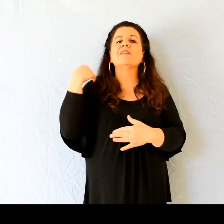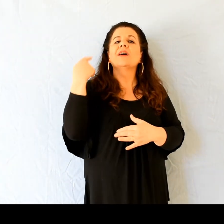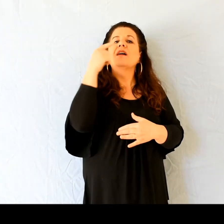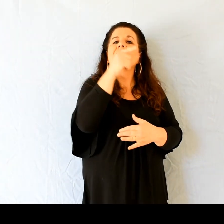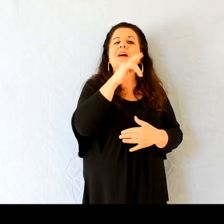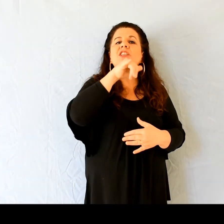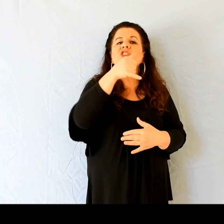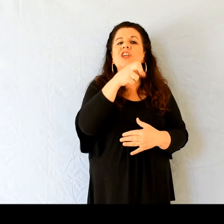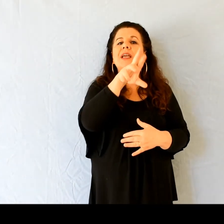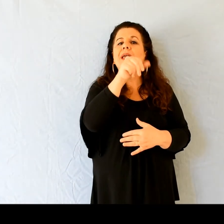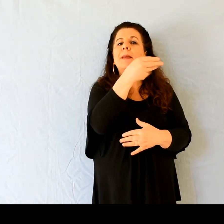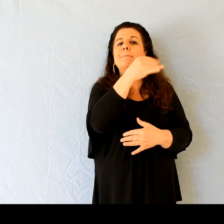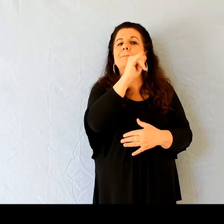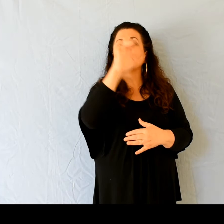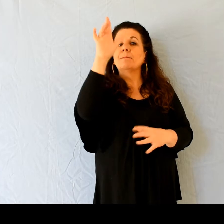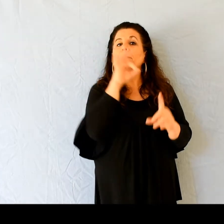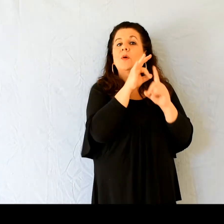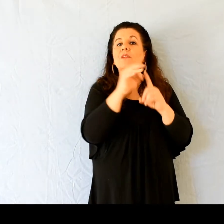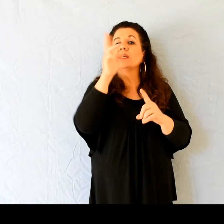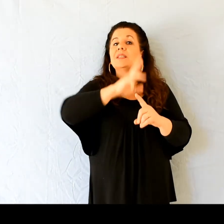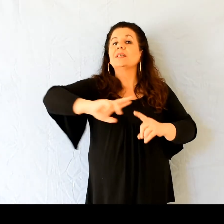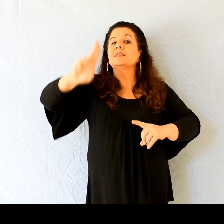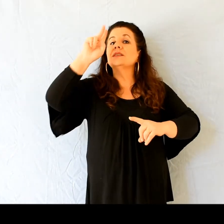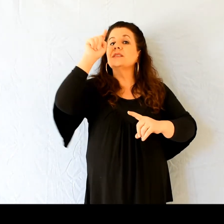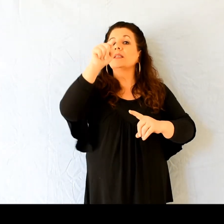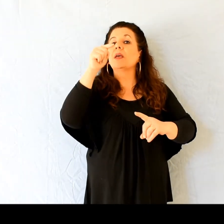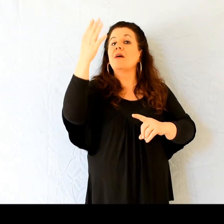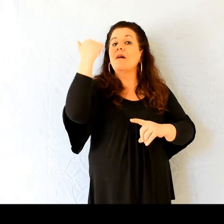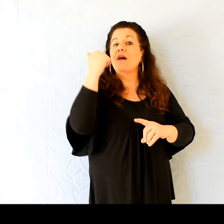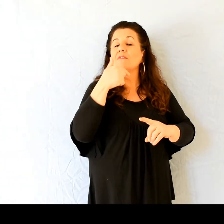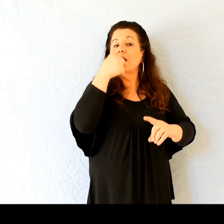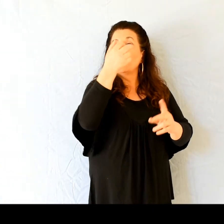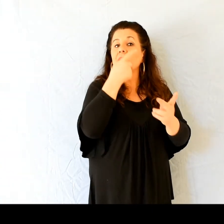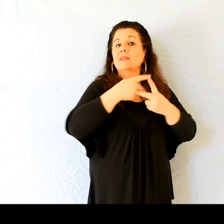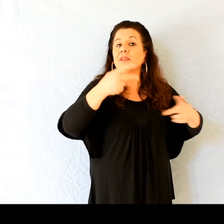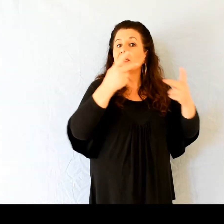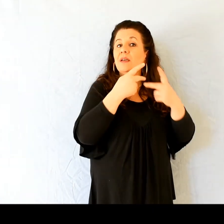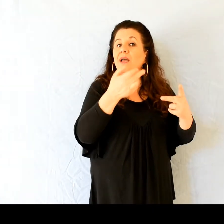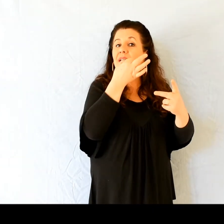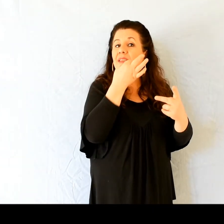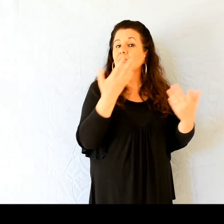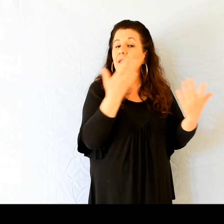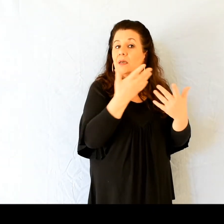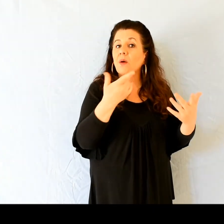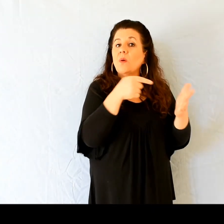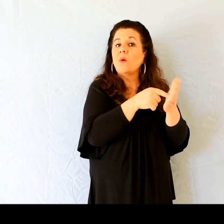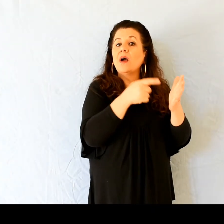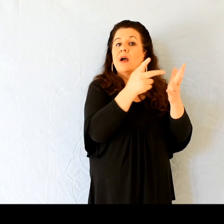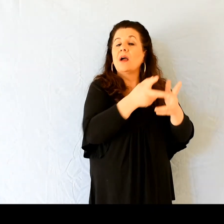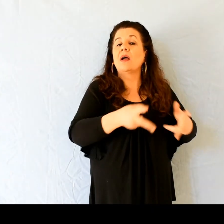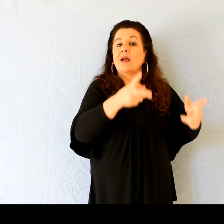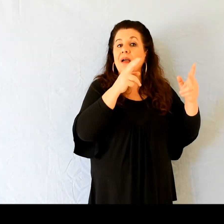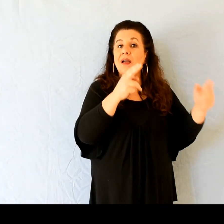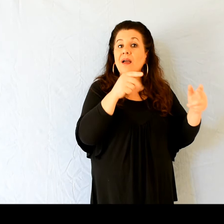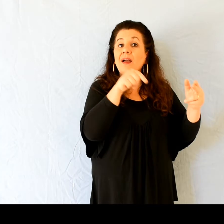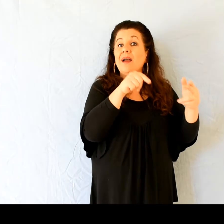dévastée et elle se reposera durant 70 ans, jusqu'à ce qu'elle ait